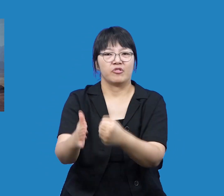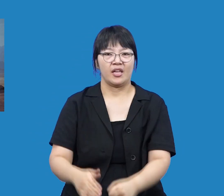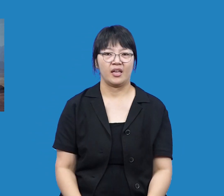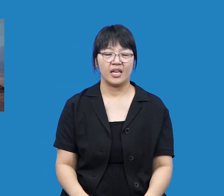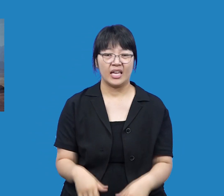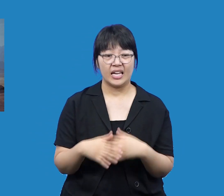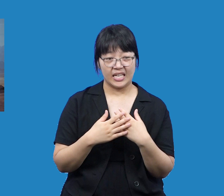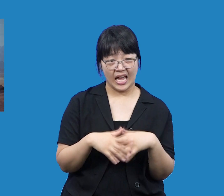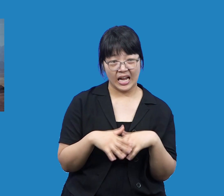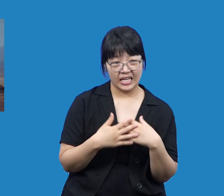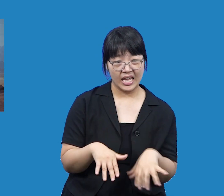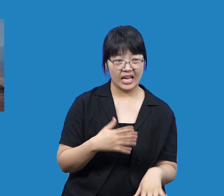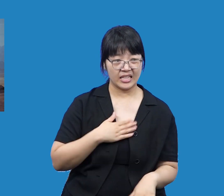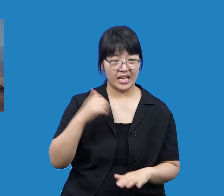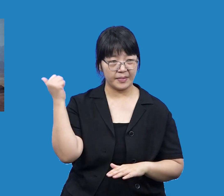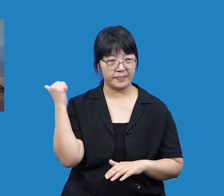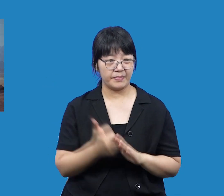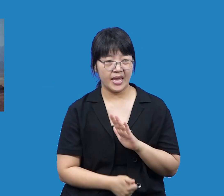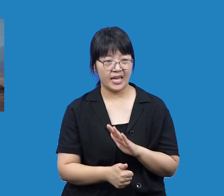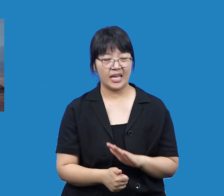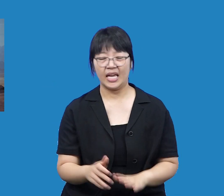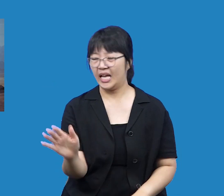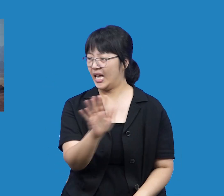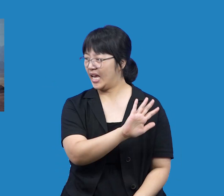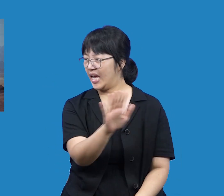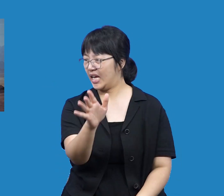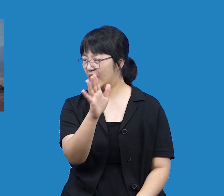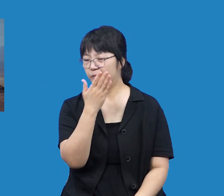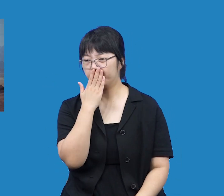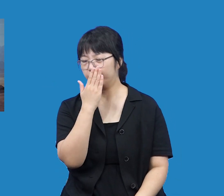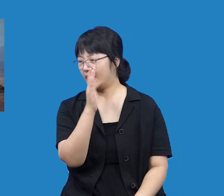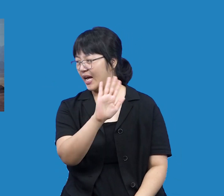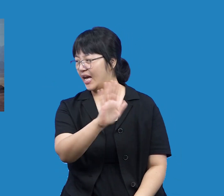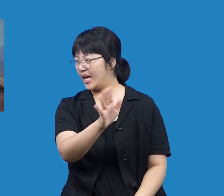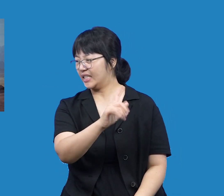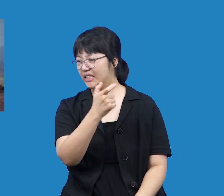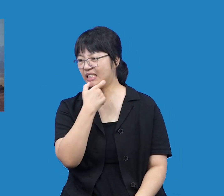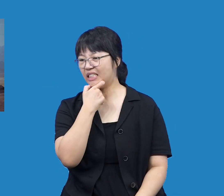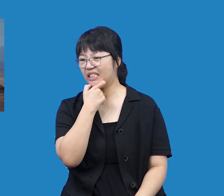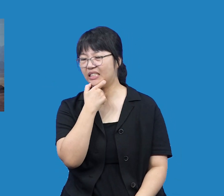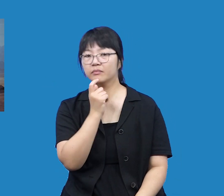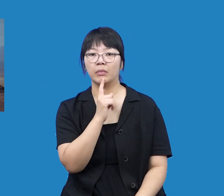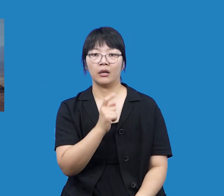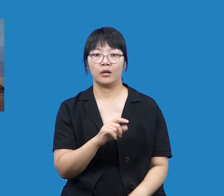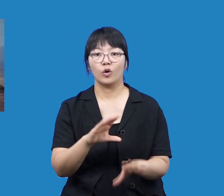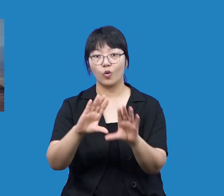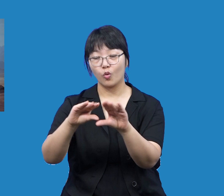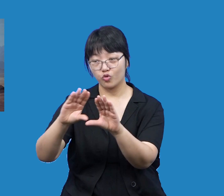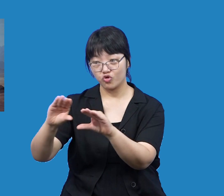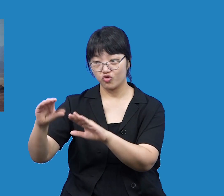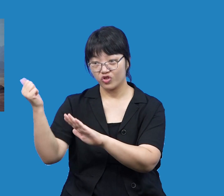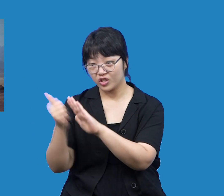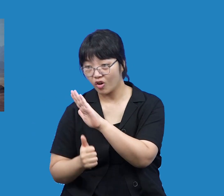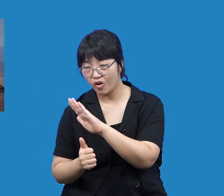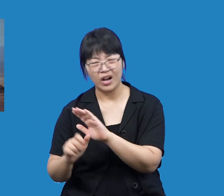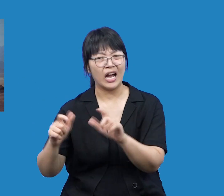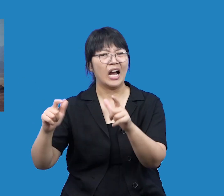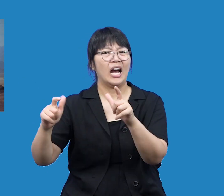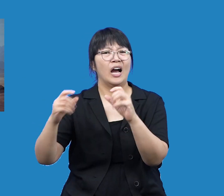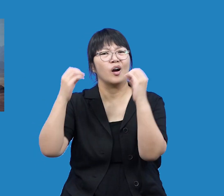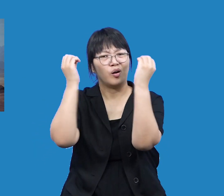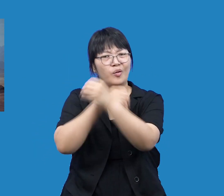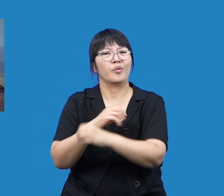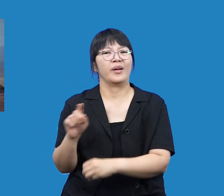진다. 그래서 온유함을 상실하는 것입니다. 약함으로 생각하기 때문에. 여러분,